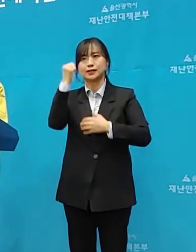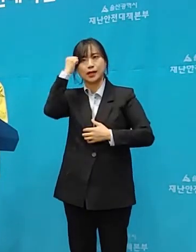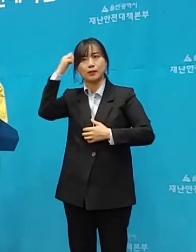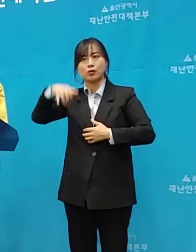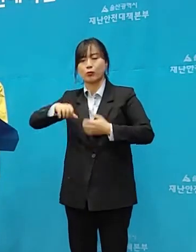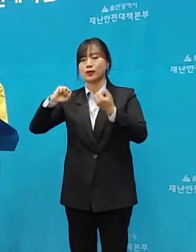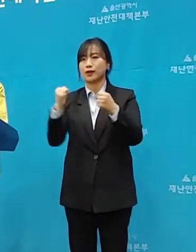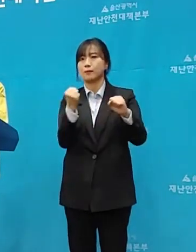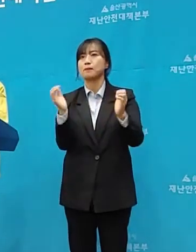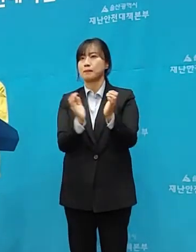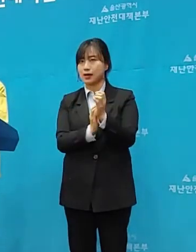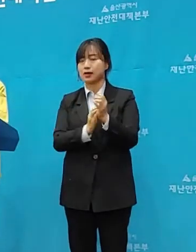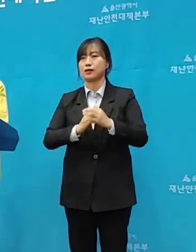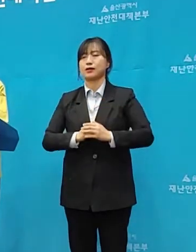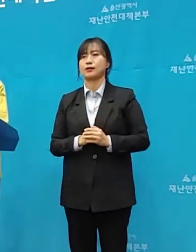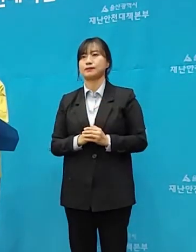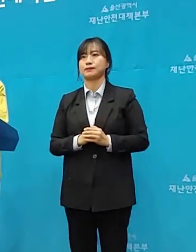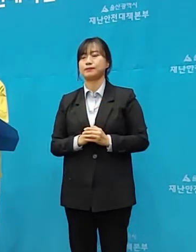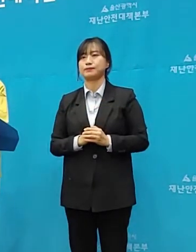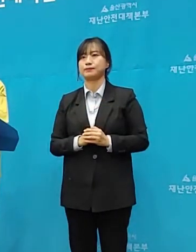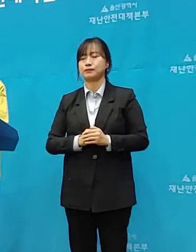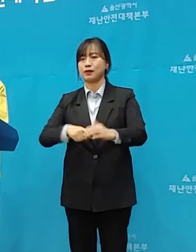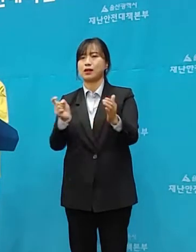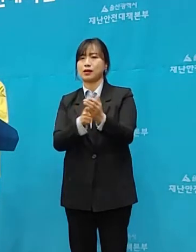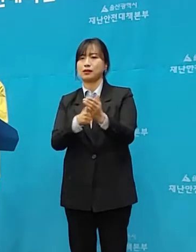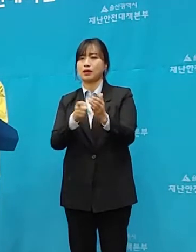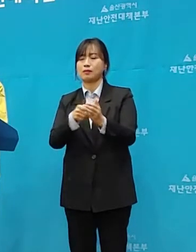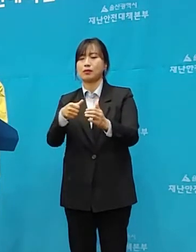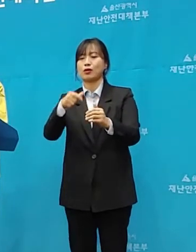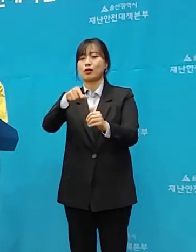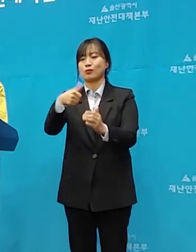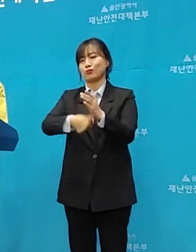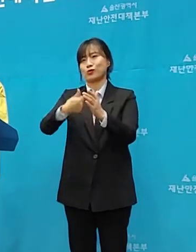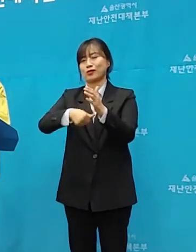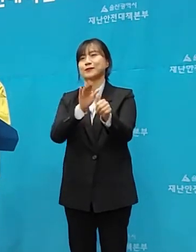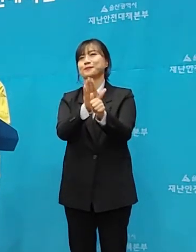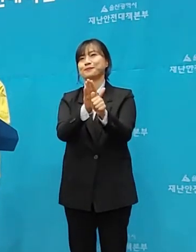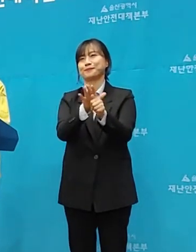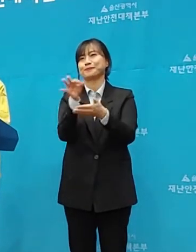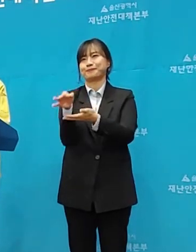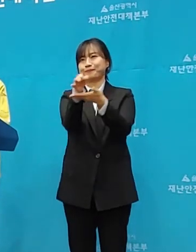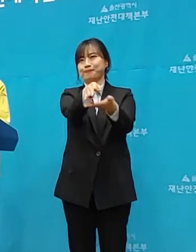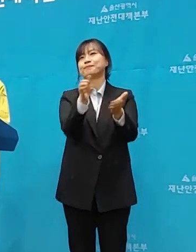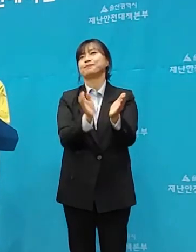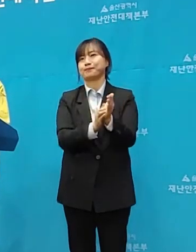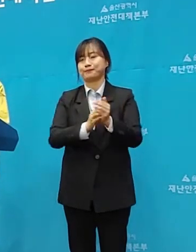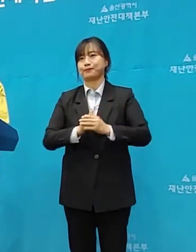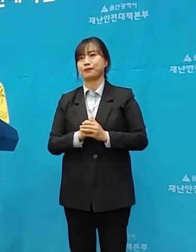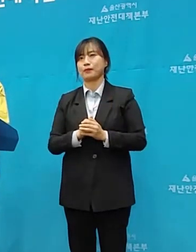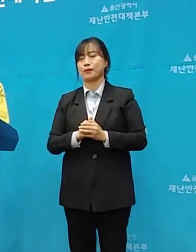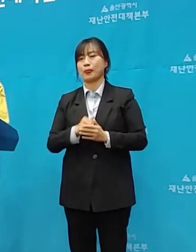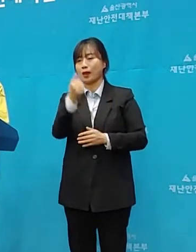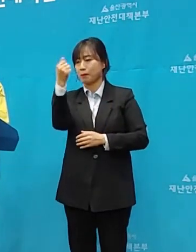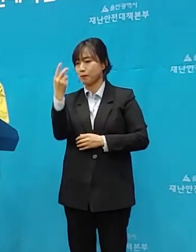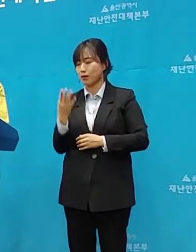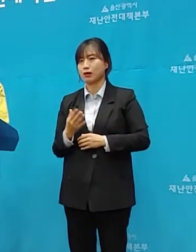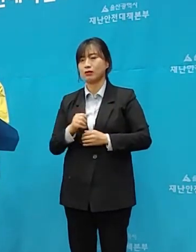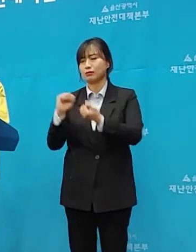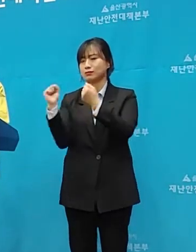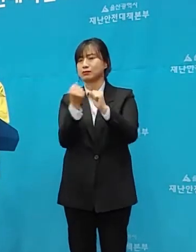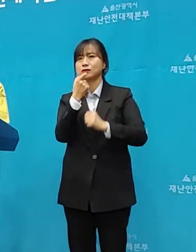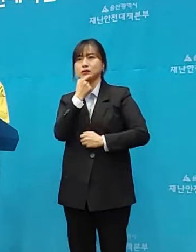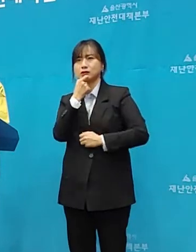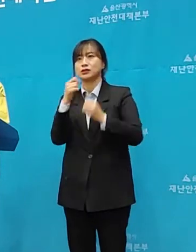대피소로 대피 조치하였고 긴급 구호 세트를 지급하였습니다. 일부 대피